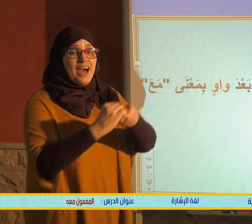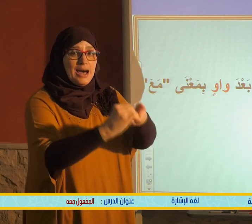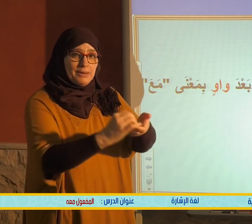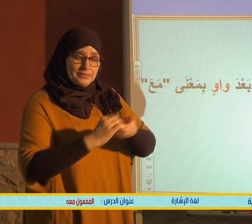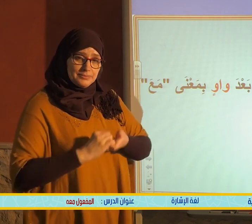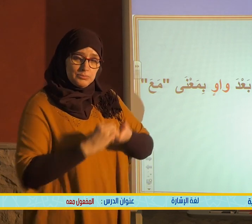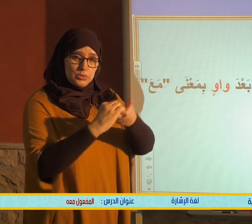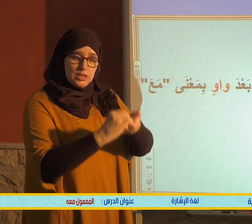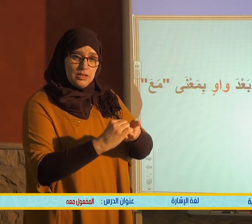المصاحبة.